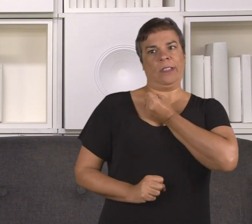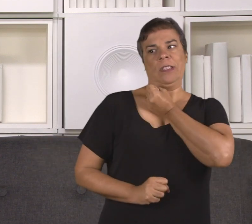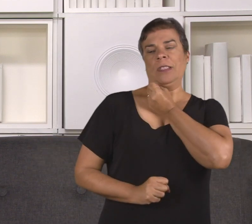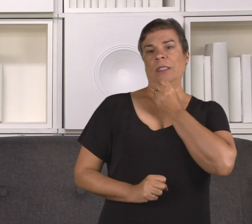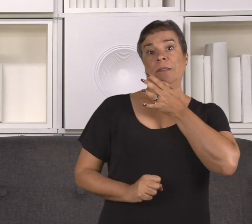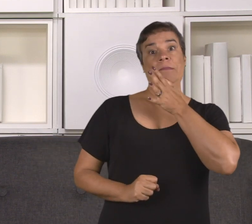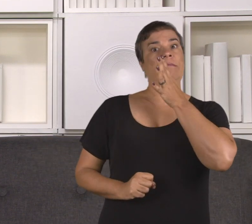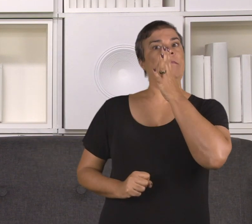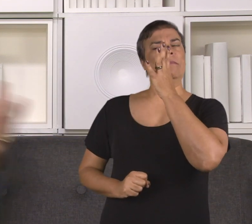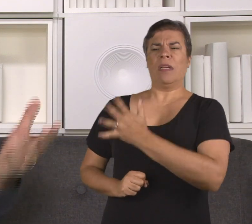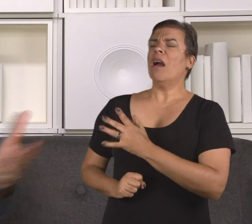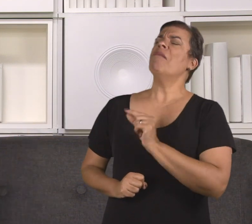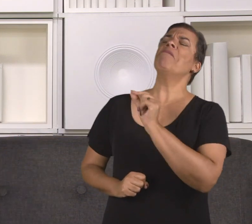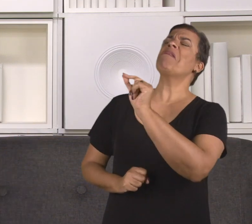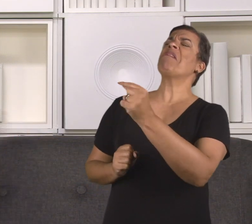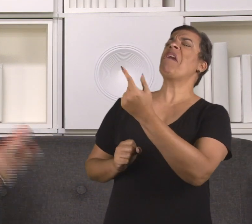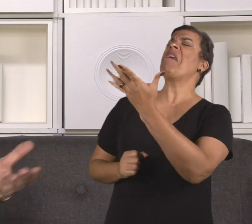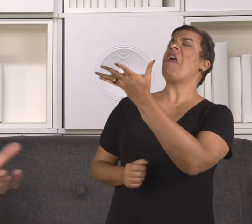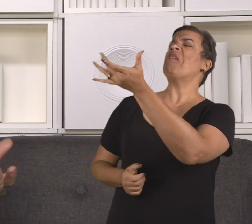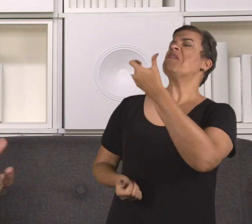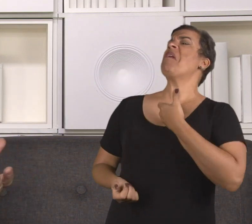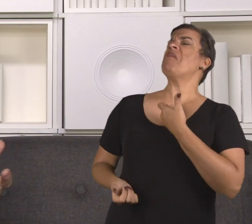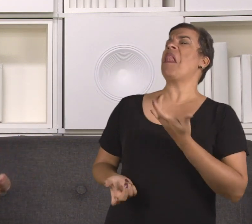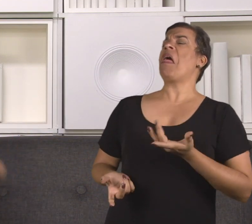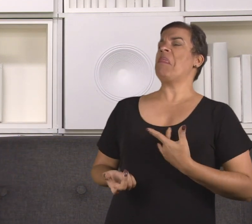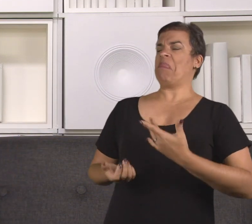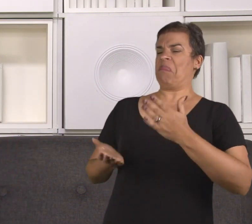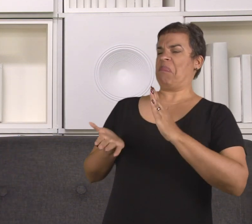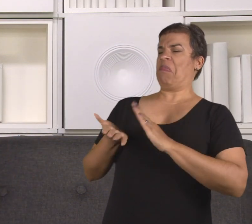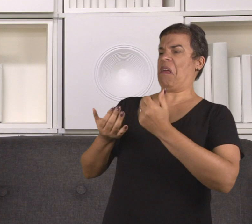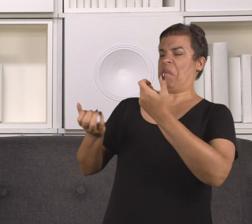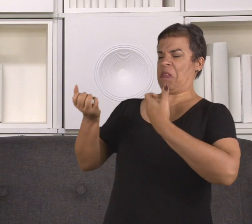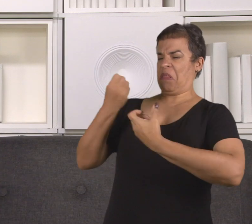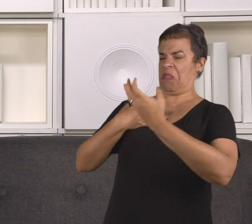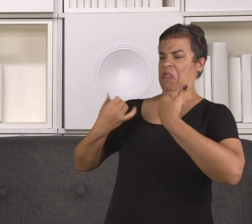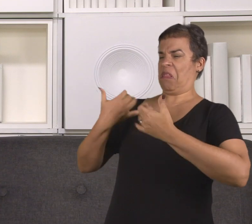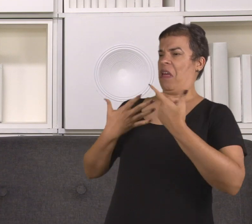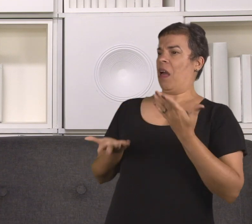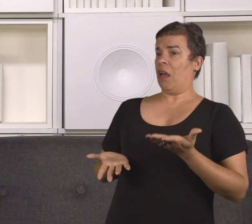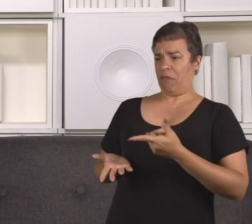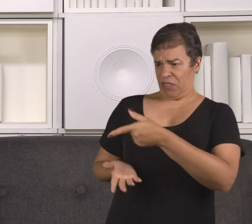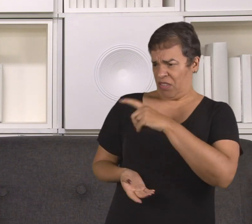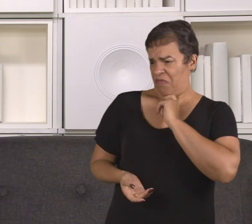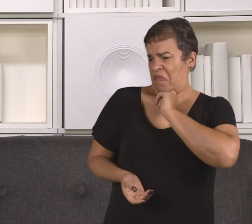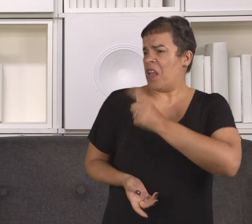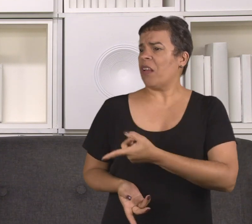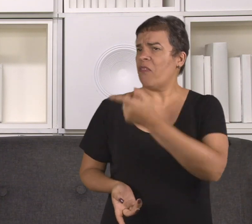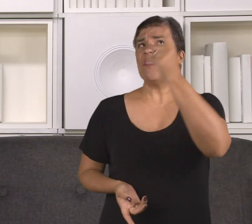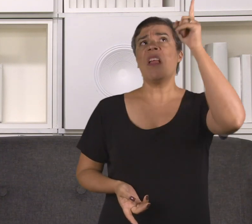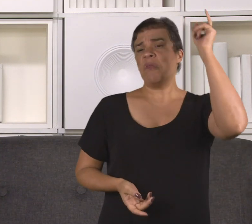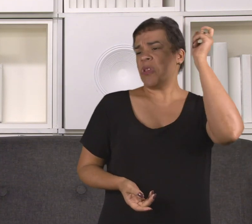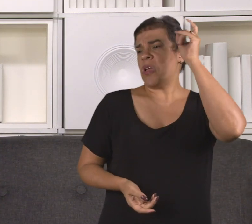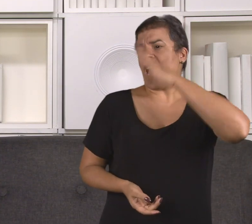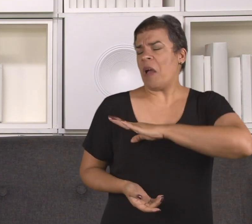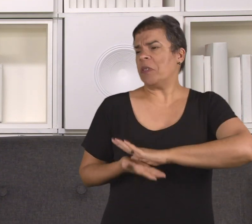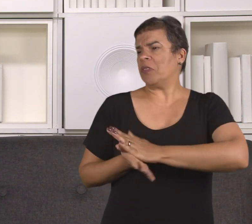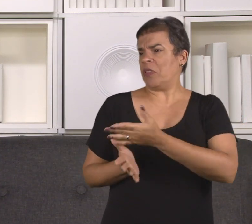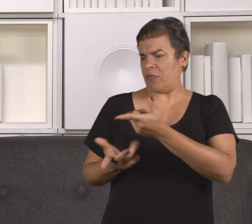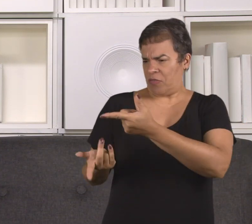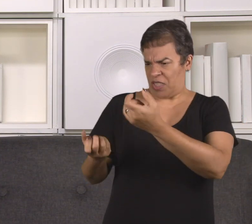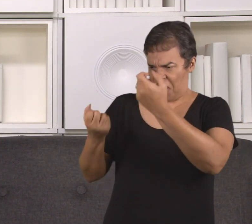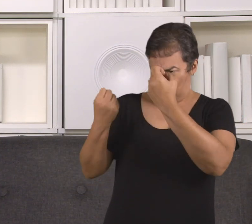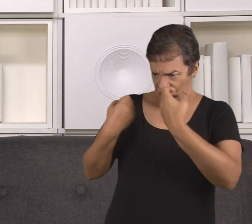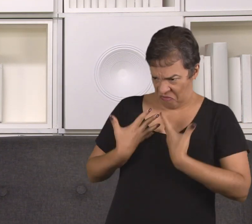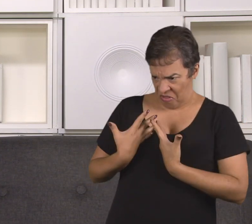dizem o seguinte: quem é você para vir pagar a lição para a gente? Você é ninguém. Você é um amaldiçoado de Deus, você vem querer